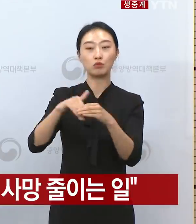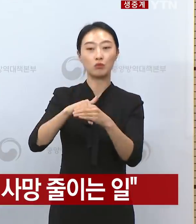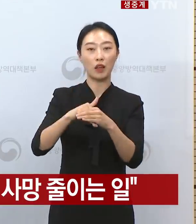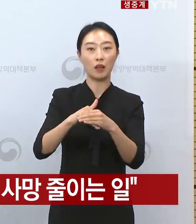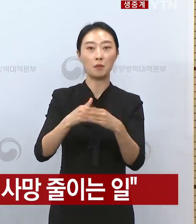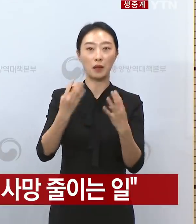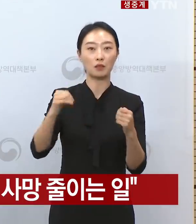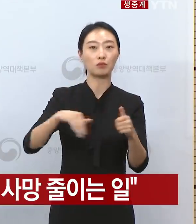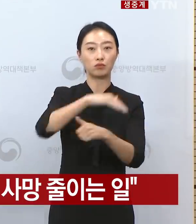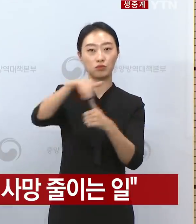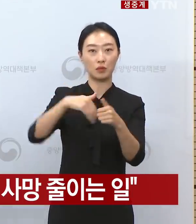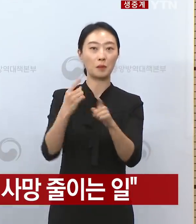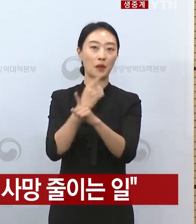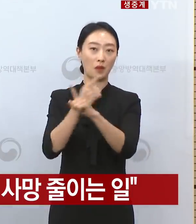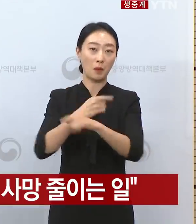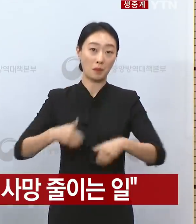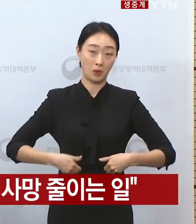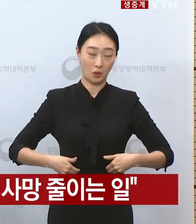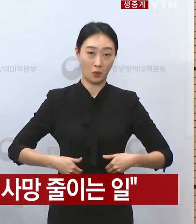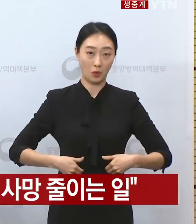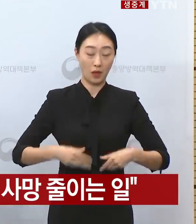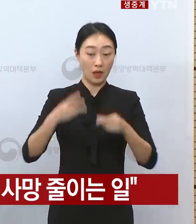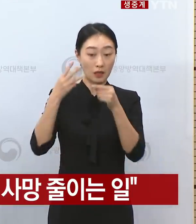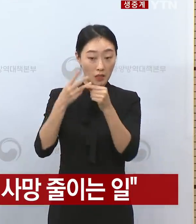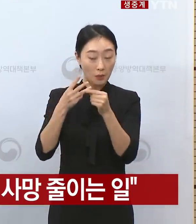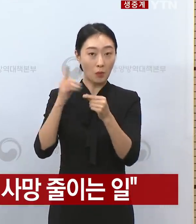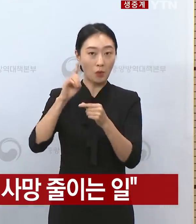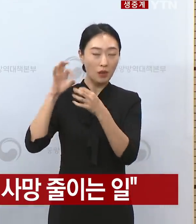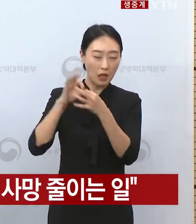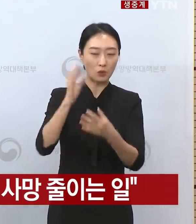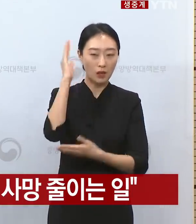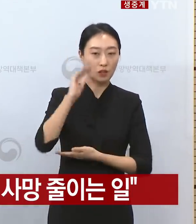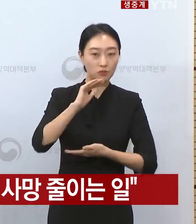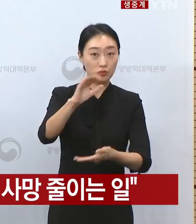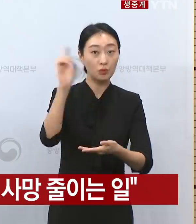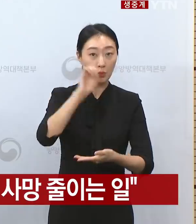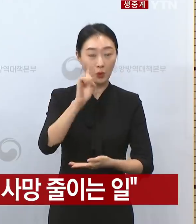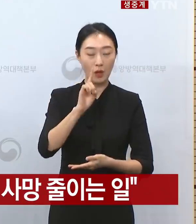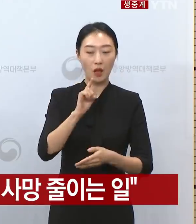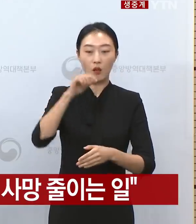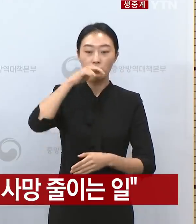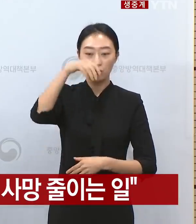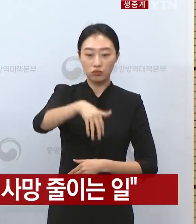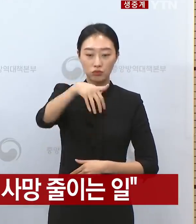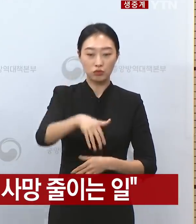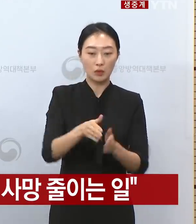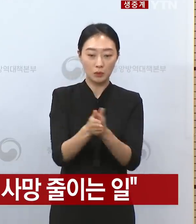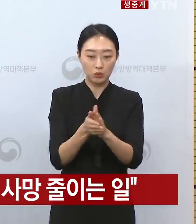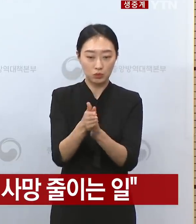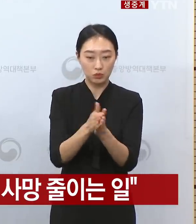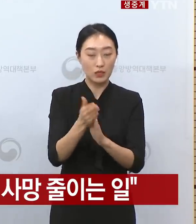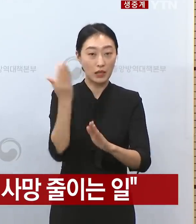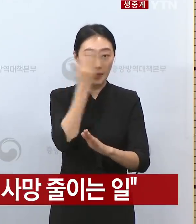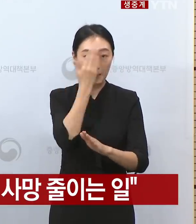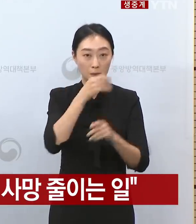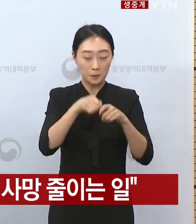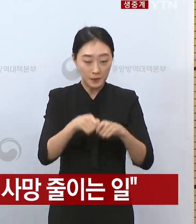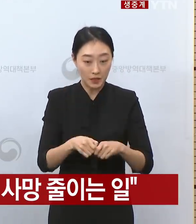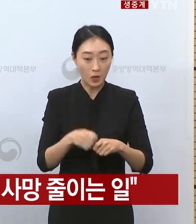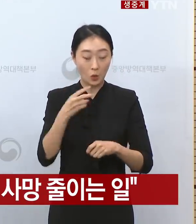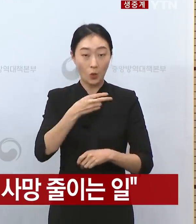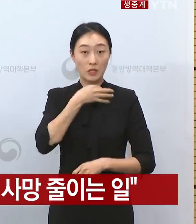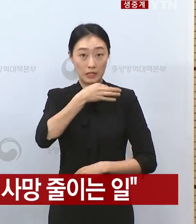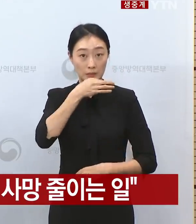노력이 필요하겠습니다. 셋째로 계속 강조드리는 바와 같이 흐르는 물에 비누로 꼼꼼하게 손 씻기, 기침할